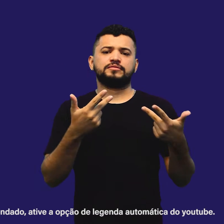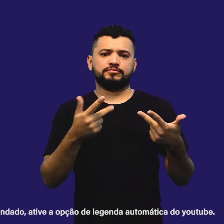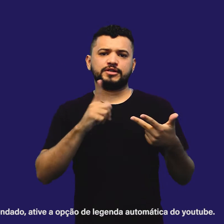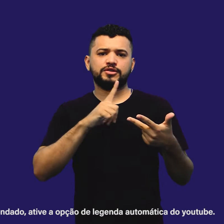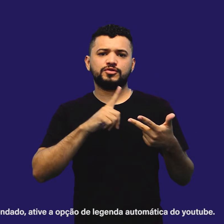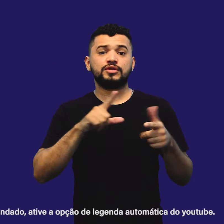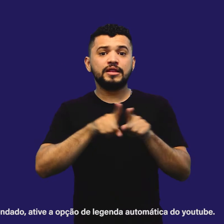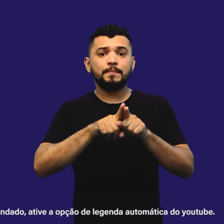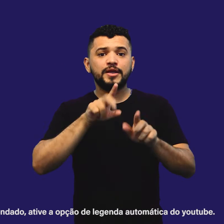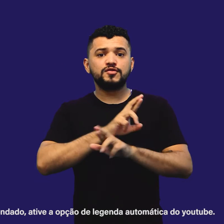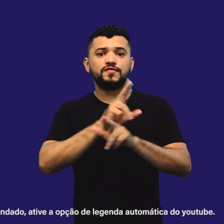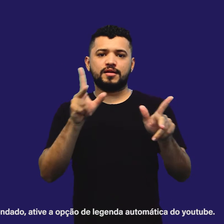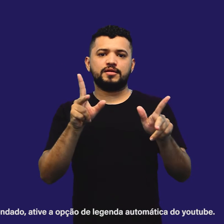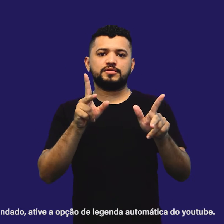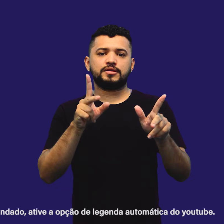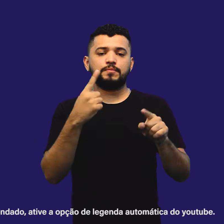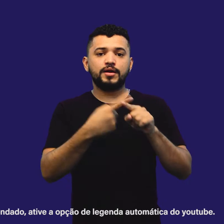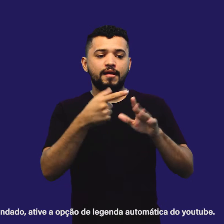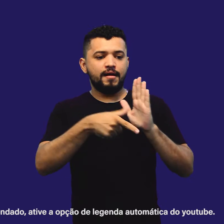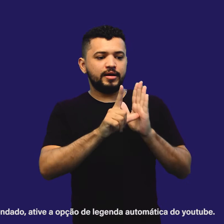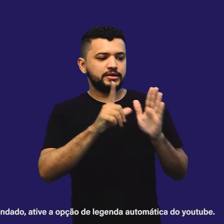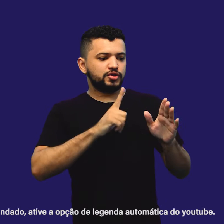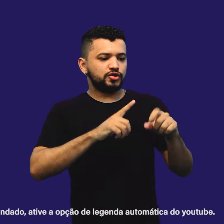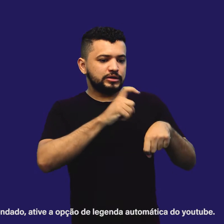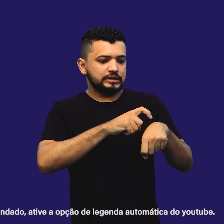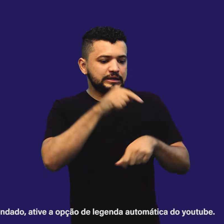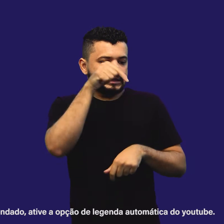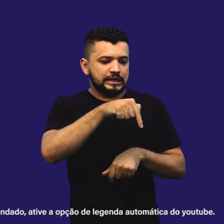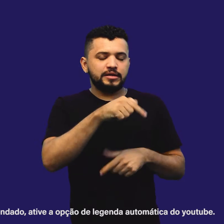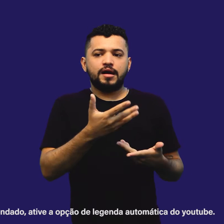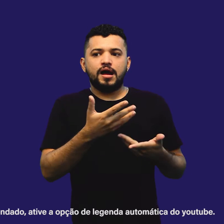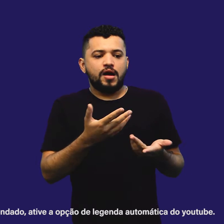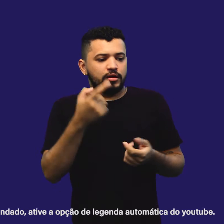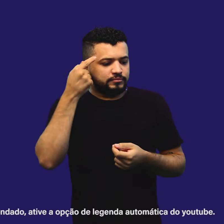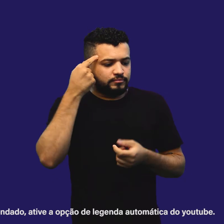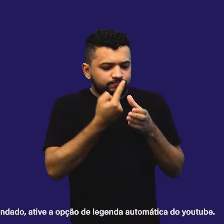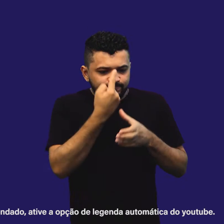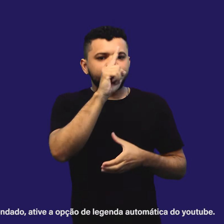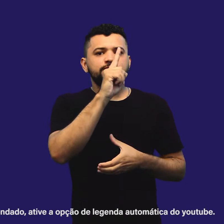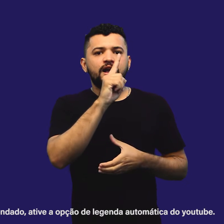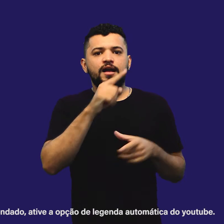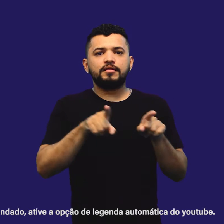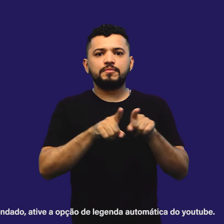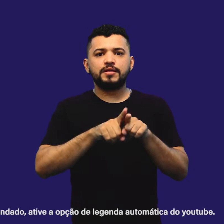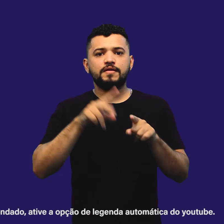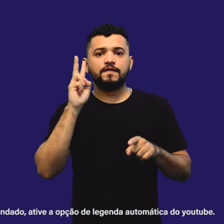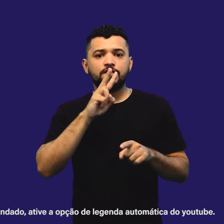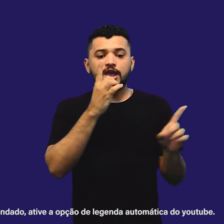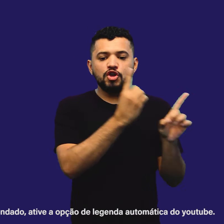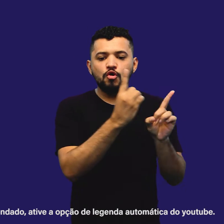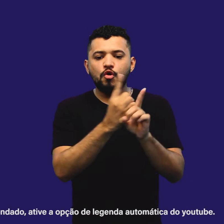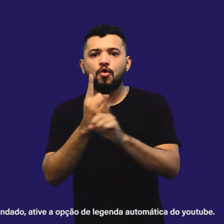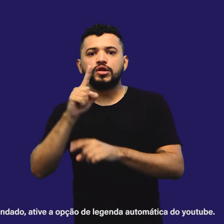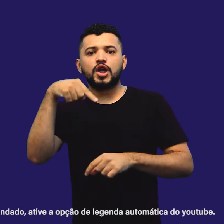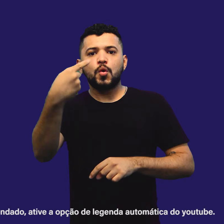via determinado objeto, né? Vê-lo de forma diferente, achar, e com isso você acha uma outra coisa, um